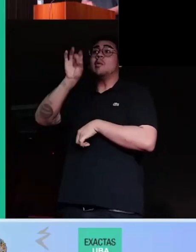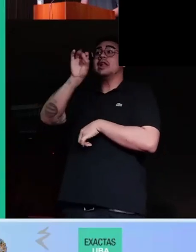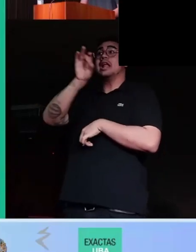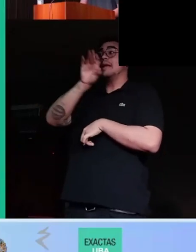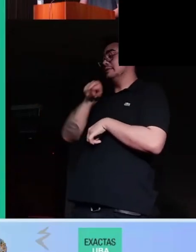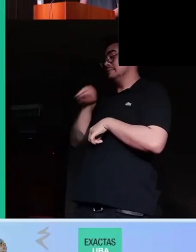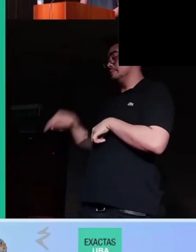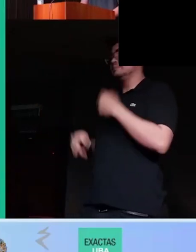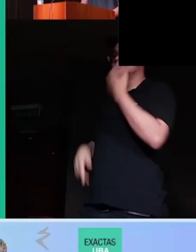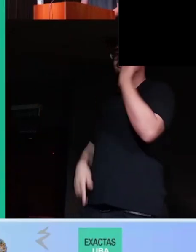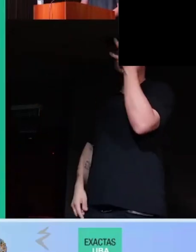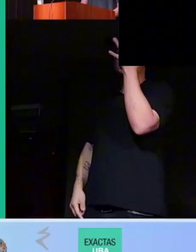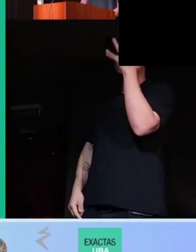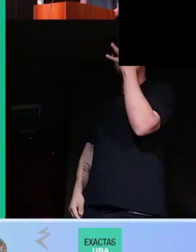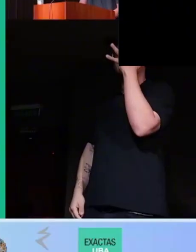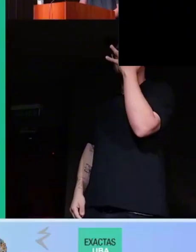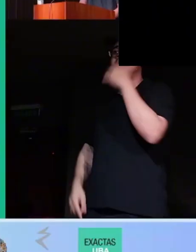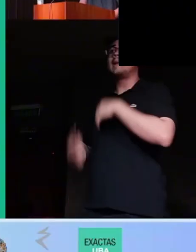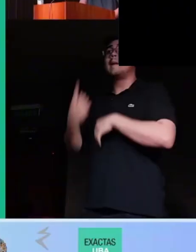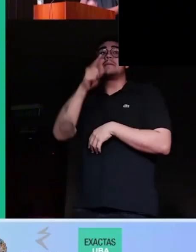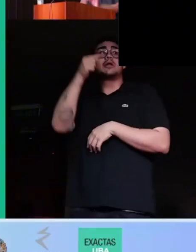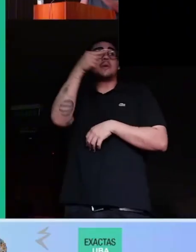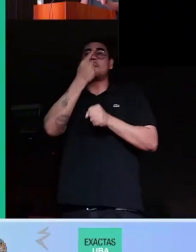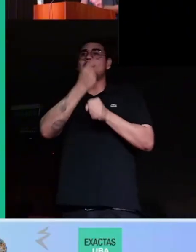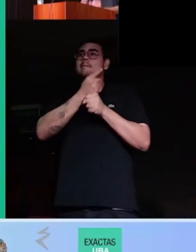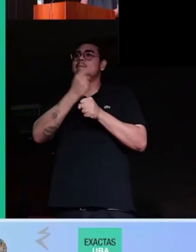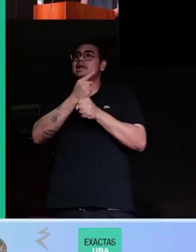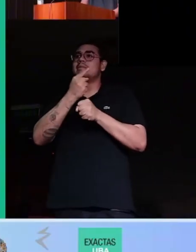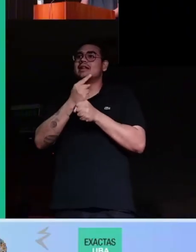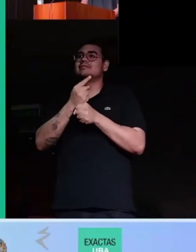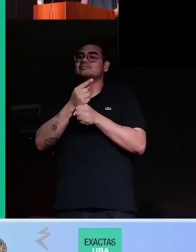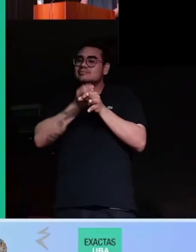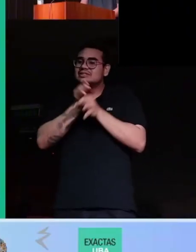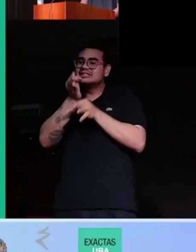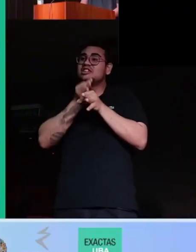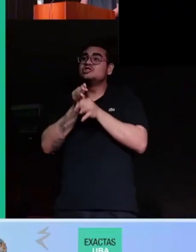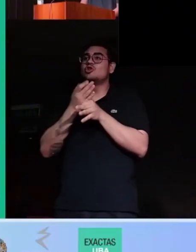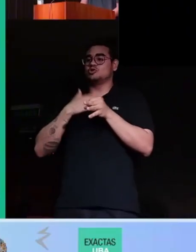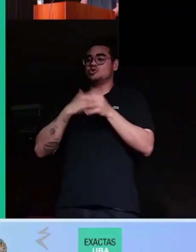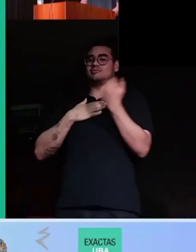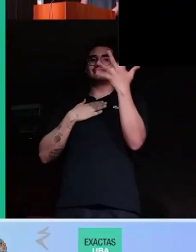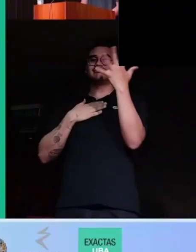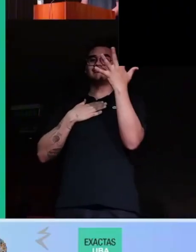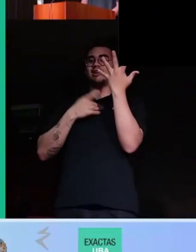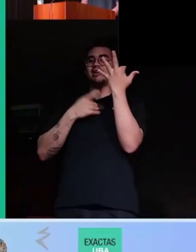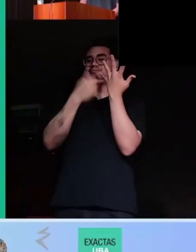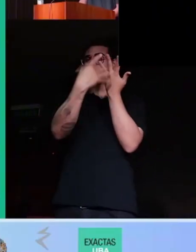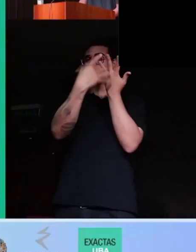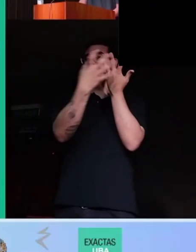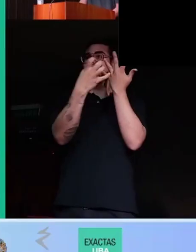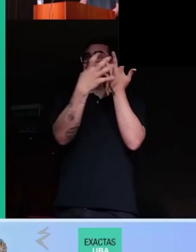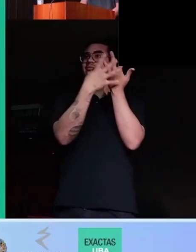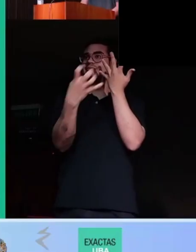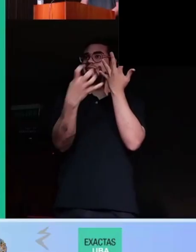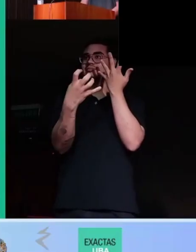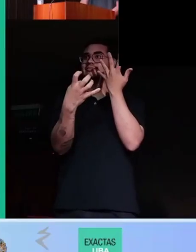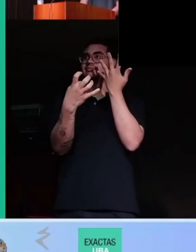primera versión, la entrené con mi mano. Excelente, te felicito. Gracias. No, gracias a ustedes.